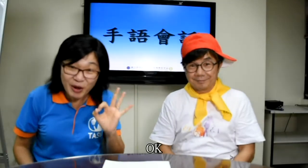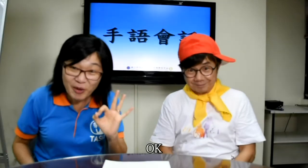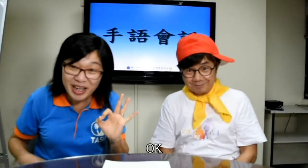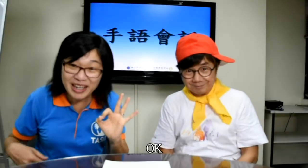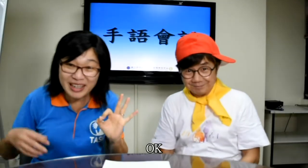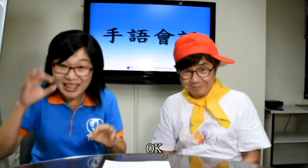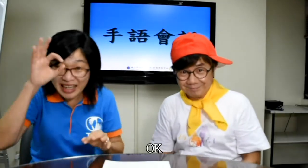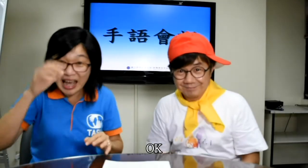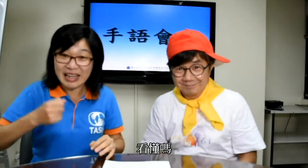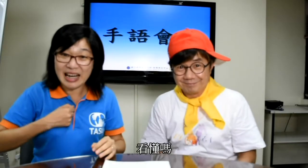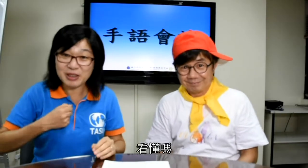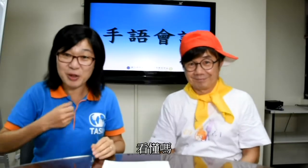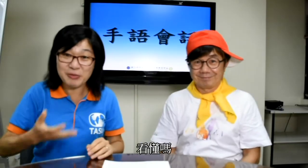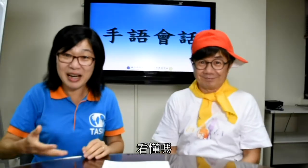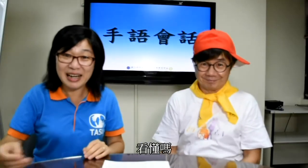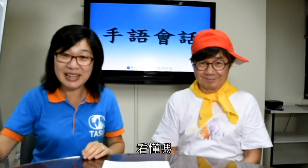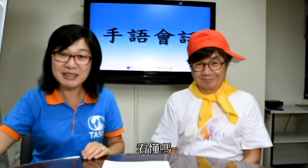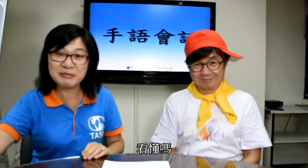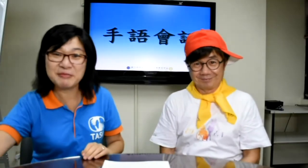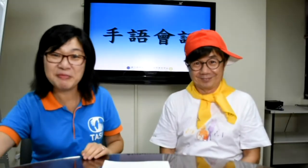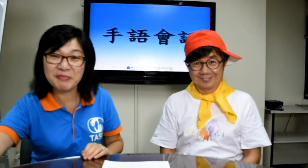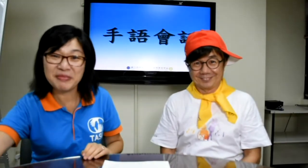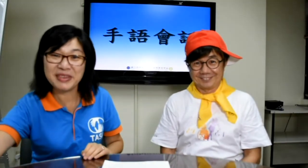OK， 看懂吗？